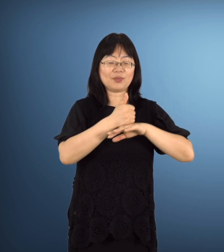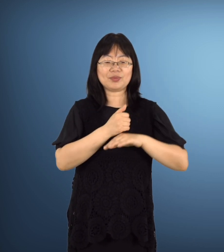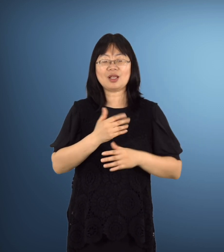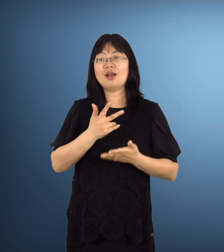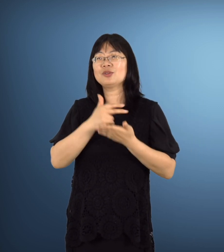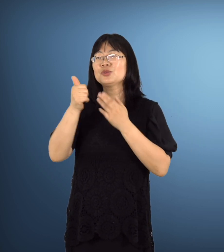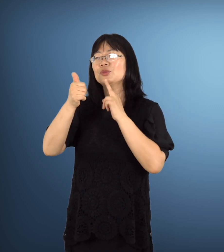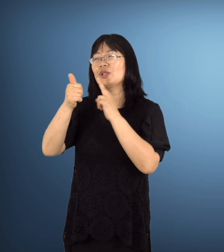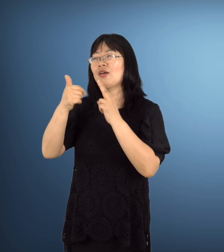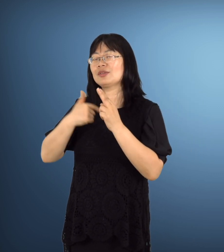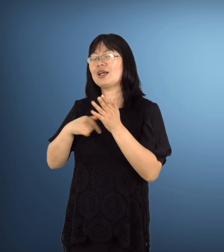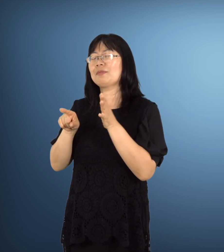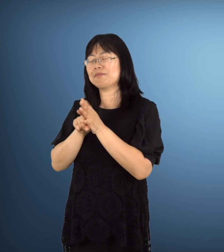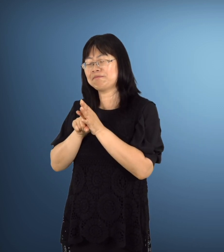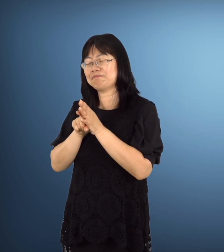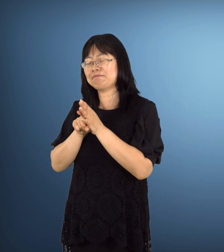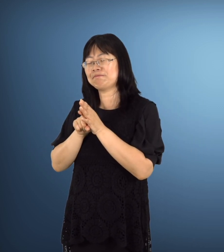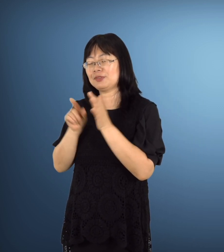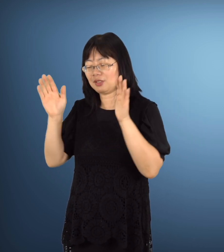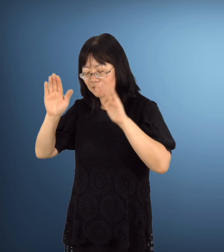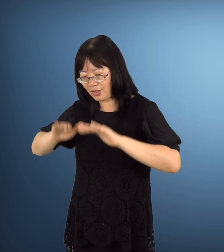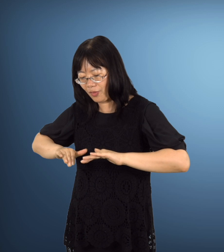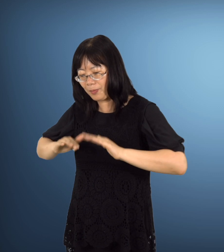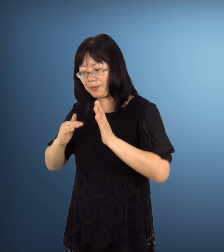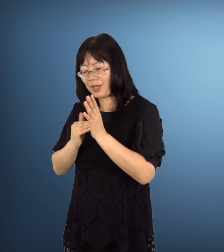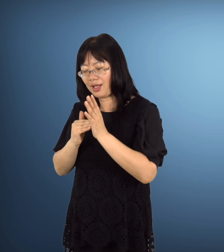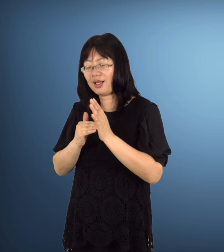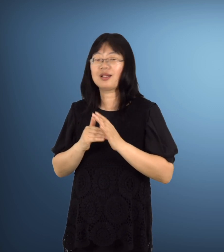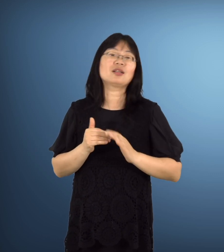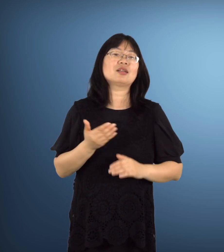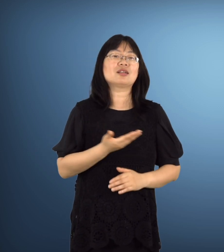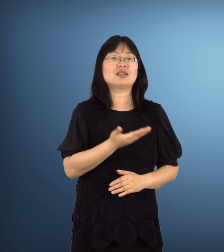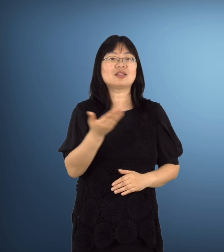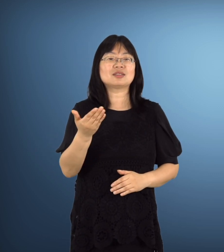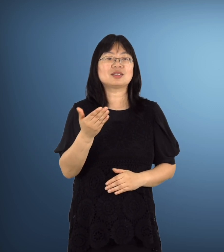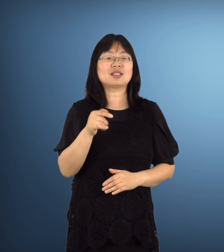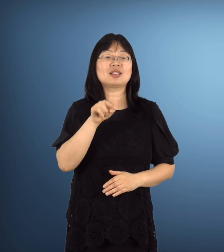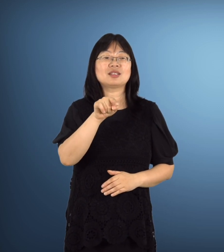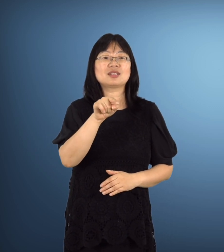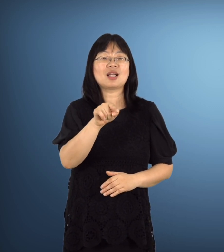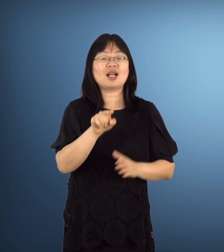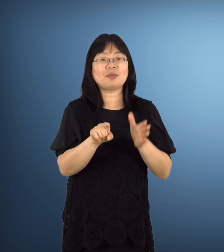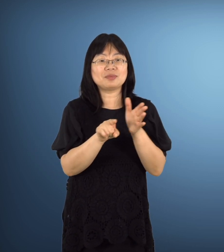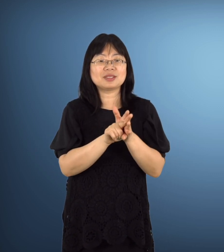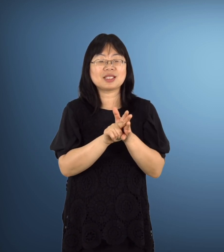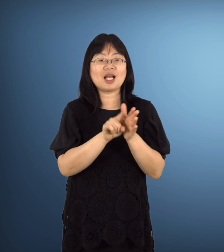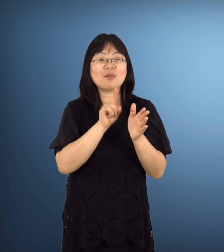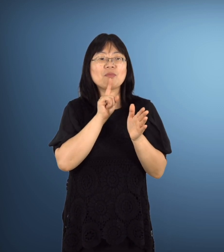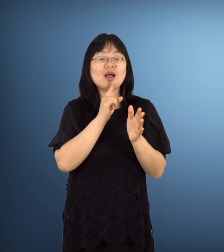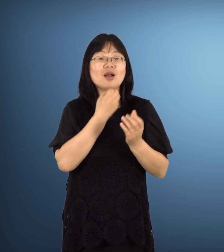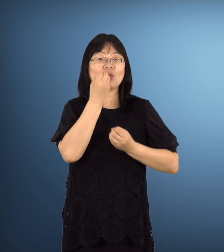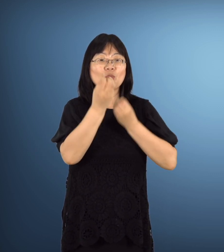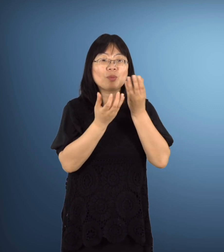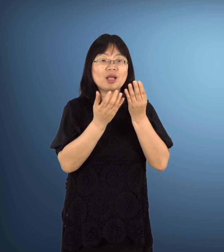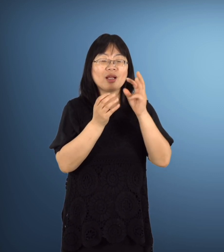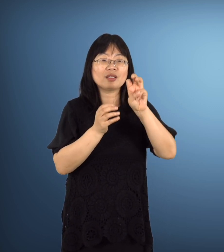이르되 주여 내가 믿나이다 하고 절하는지라. 여러분, 그가 믿나이다라는